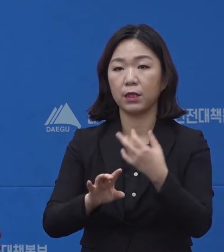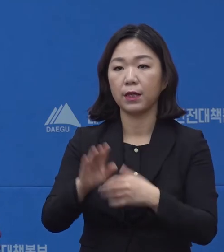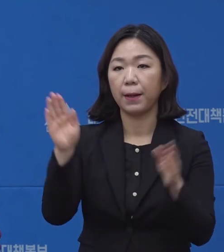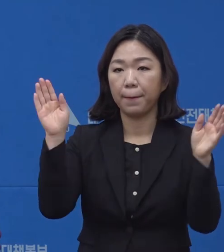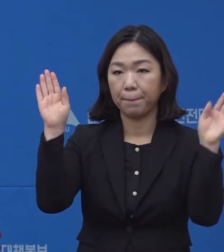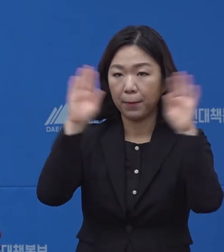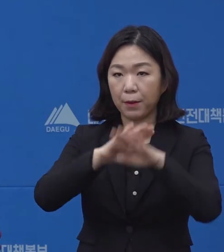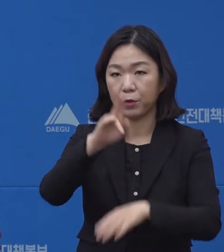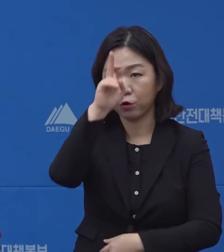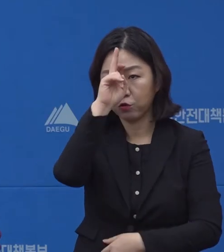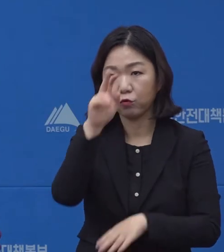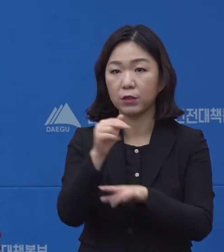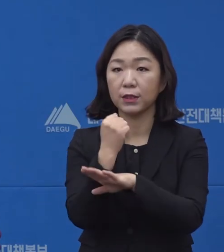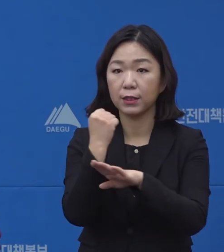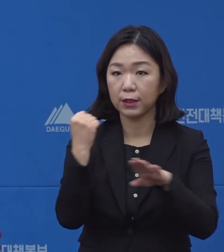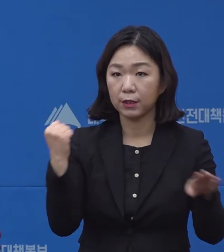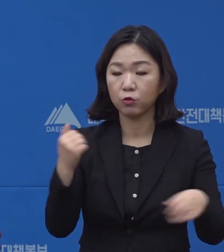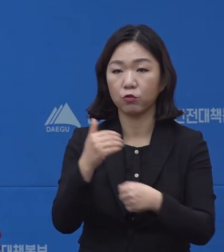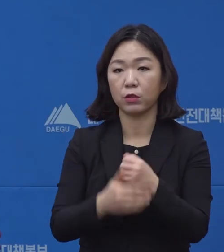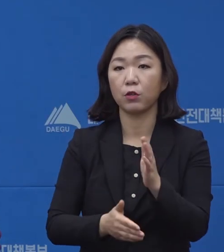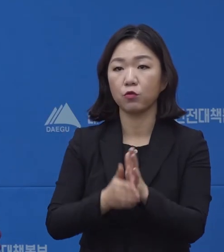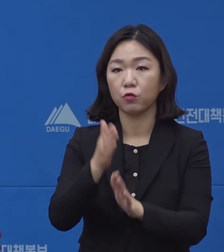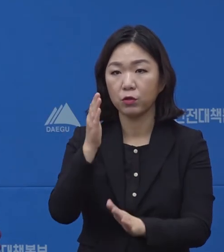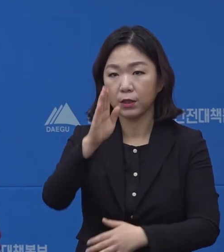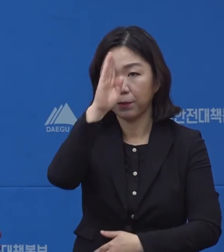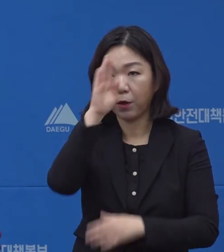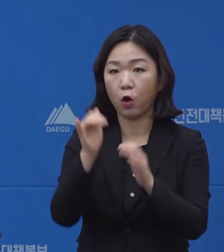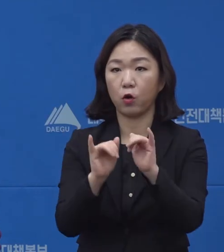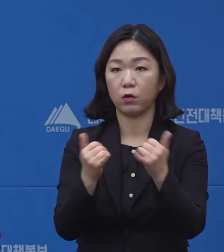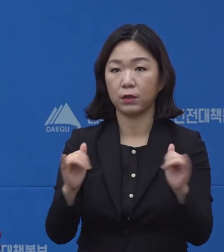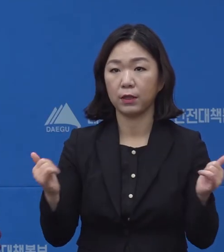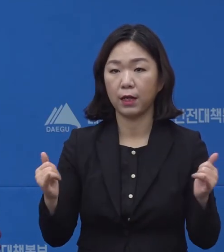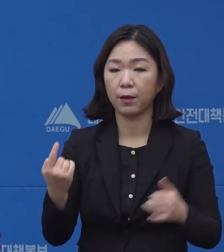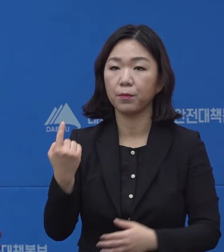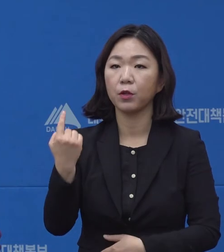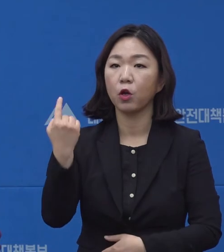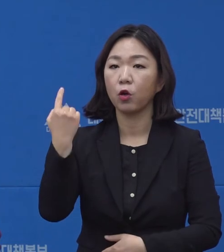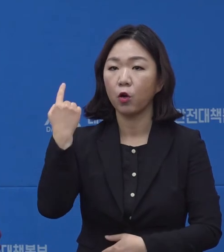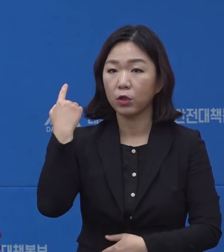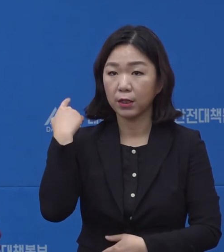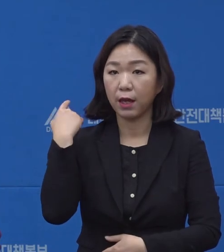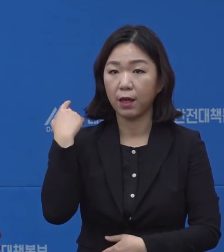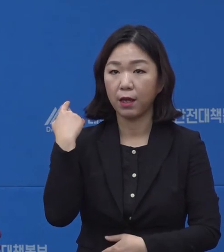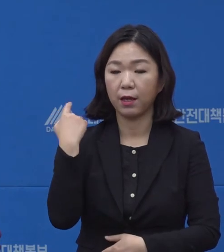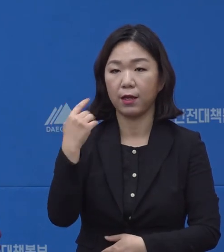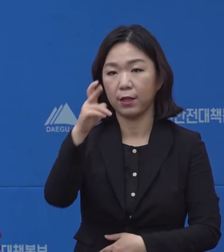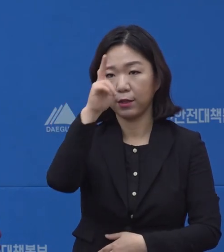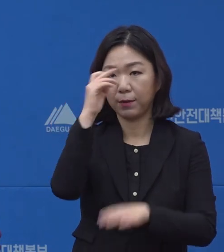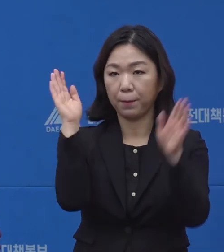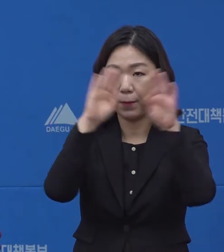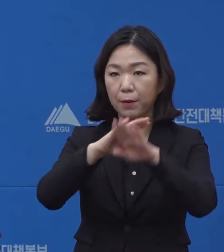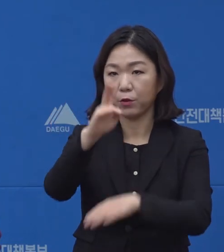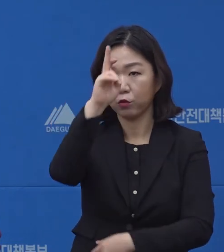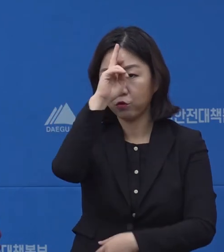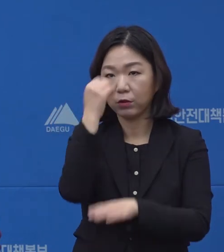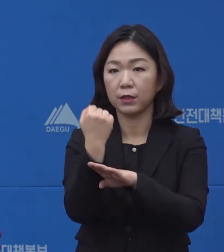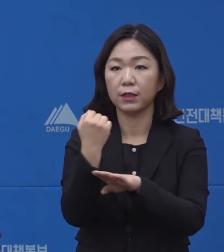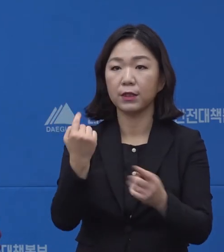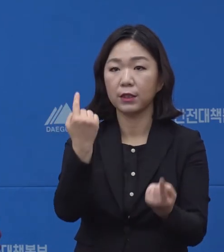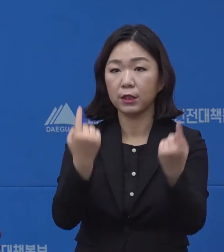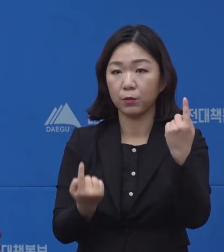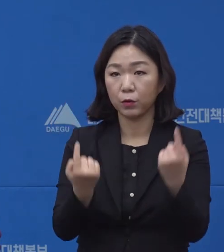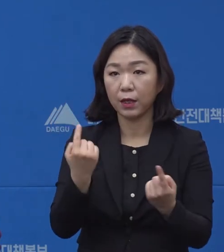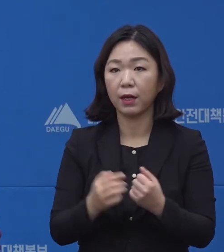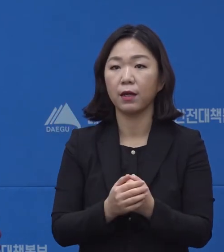현재 대구시에서 발생한 코로나19 확진 환자는 전일 오전 0시 대비 131명이